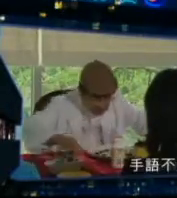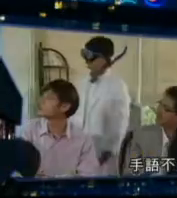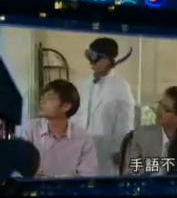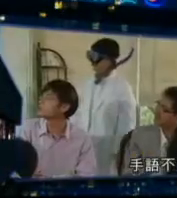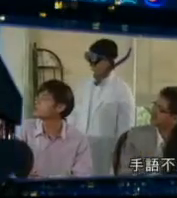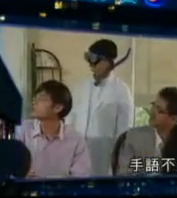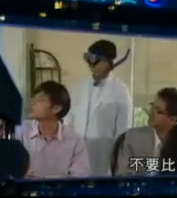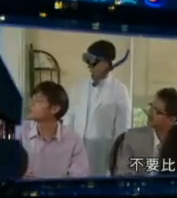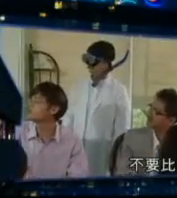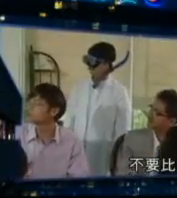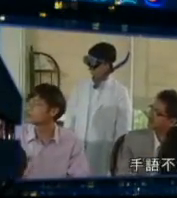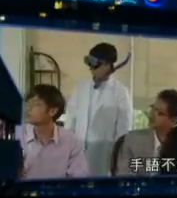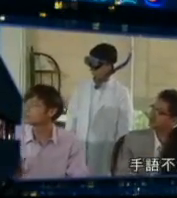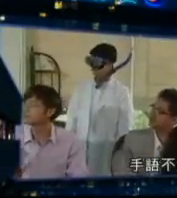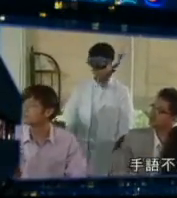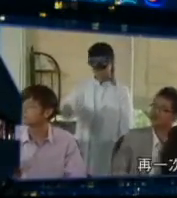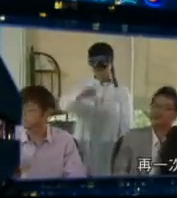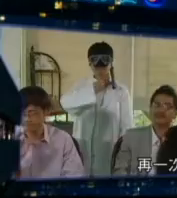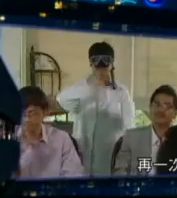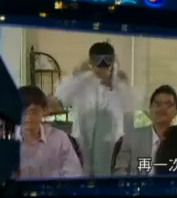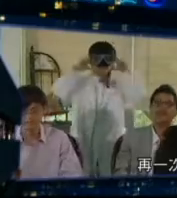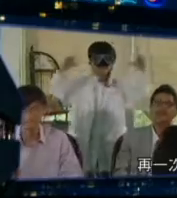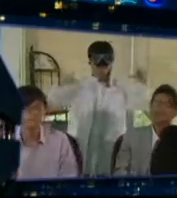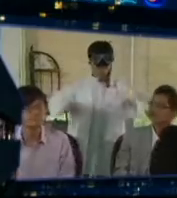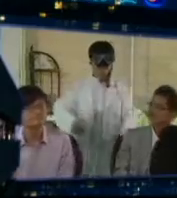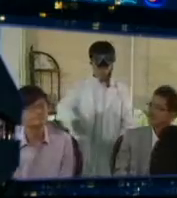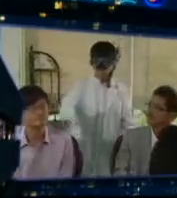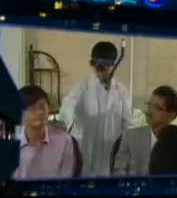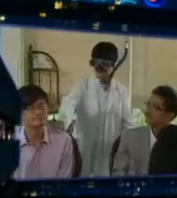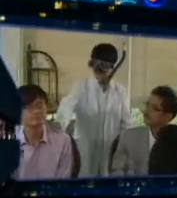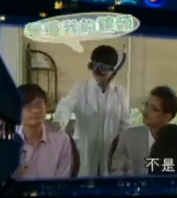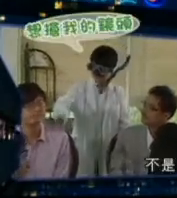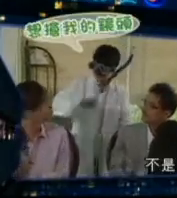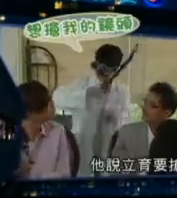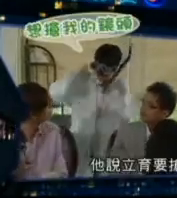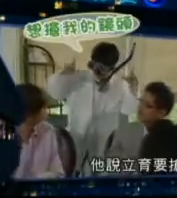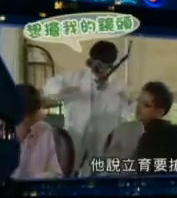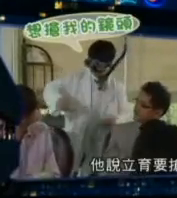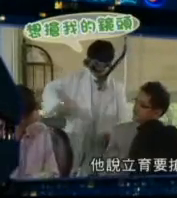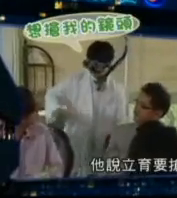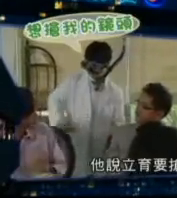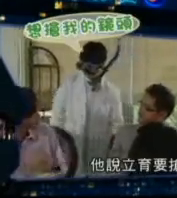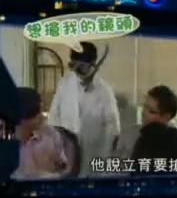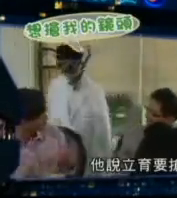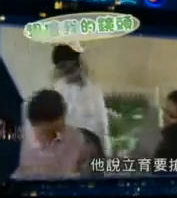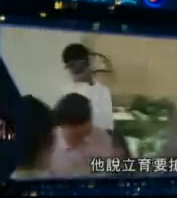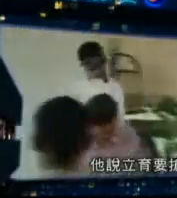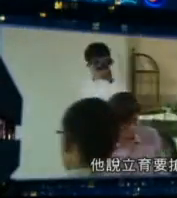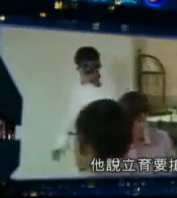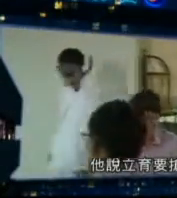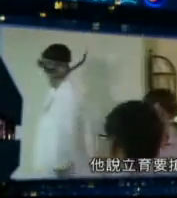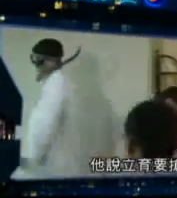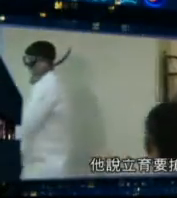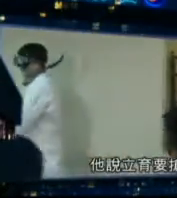手语不用， 不要比了。 手语不用， 再一次。 他决定要抢他镜